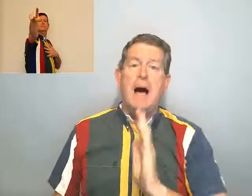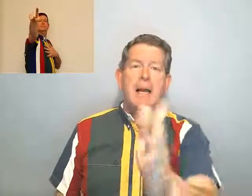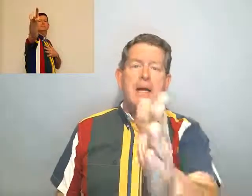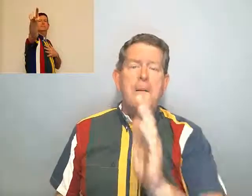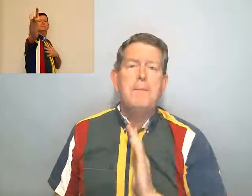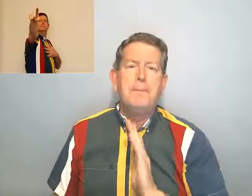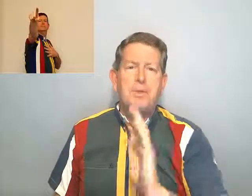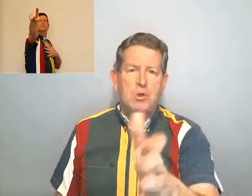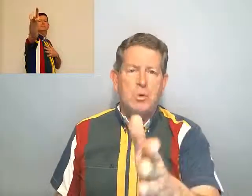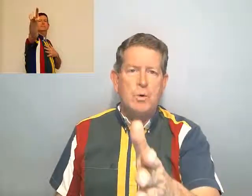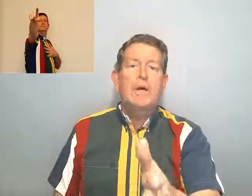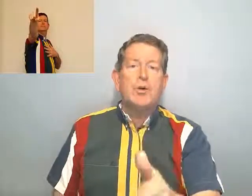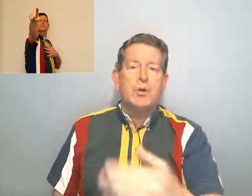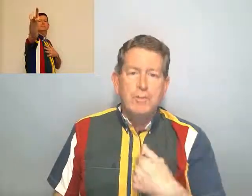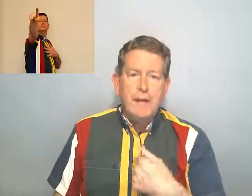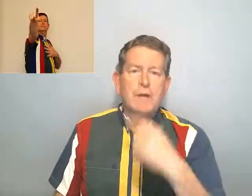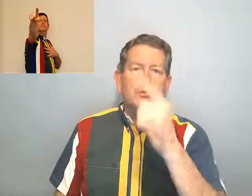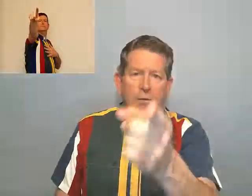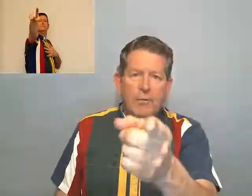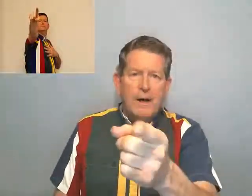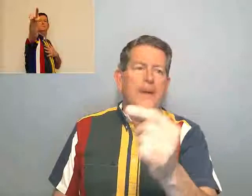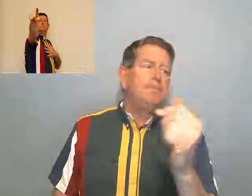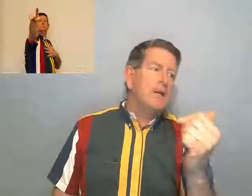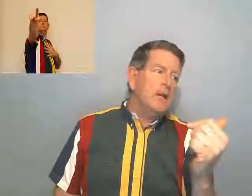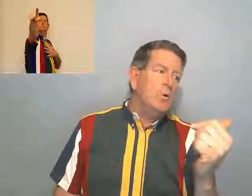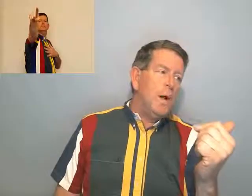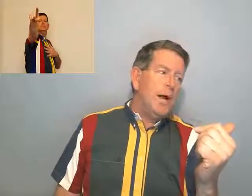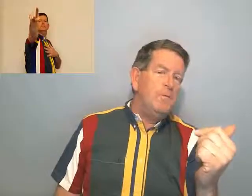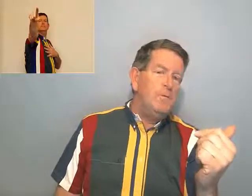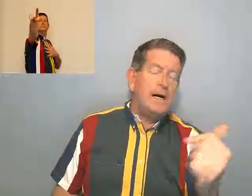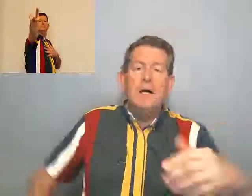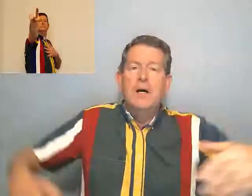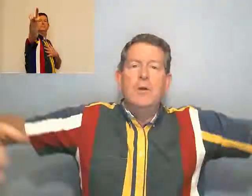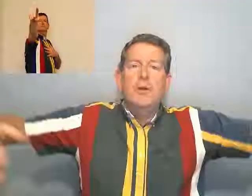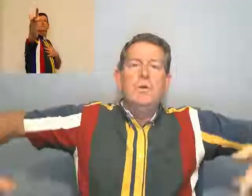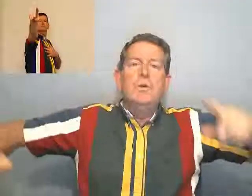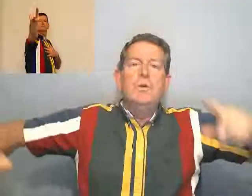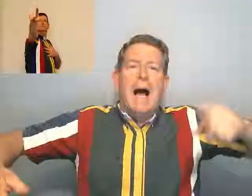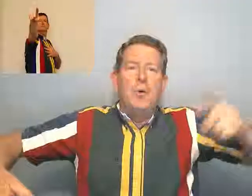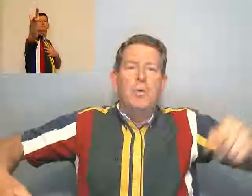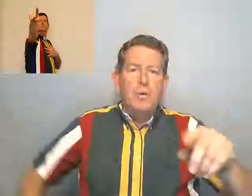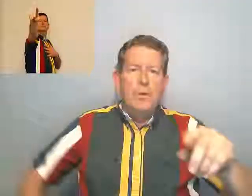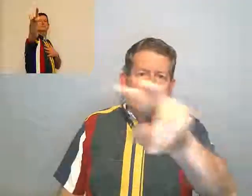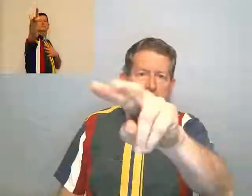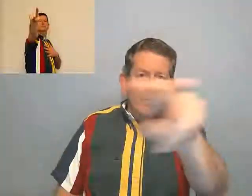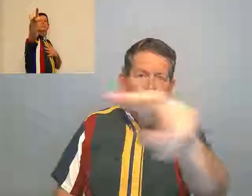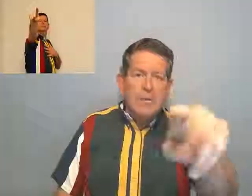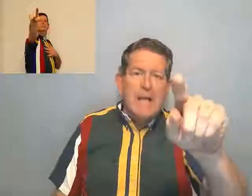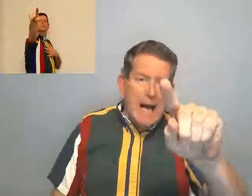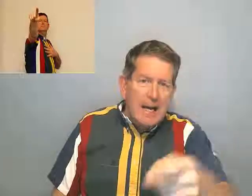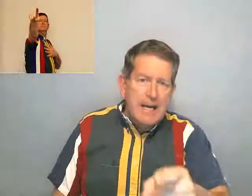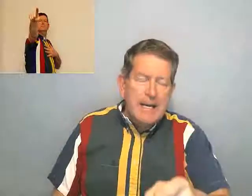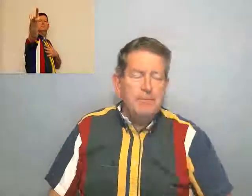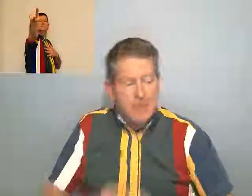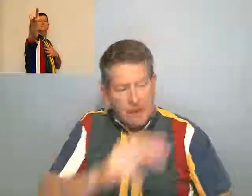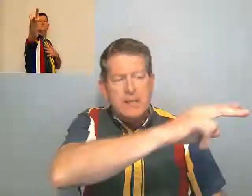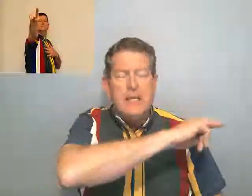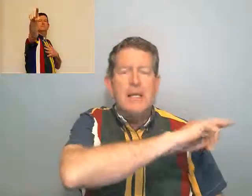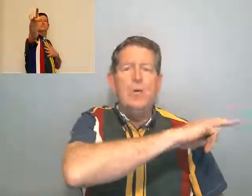aller. Je vais, tu vas, il ou elle va, nous allons, vous allez, et puis il ou